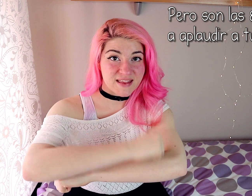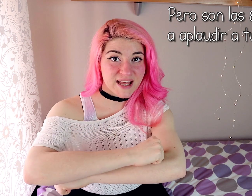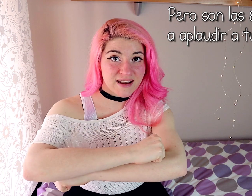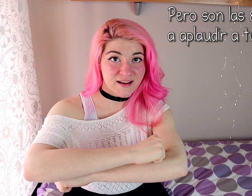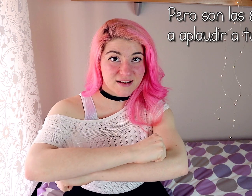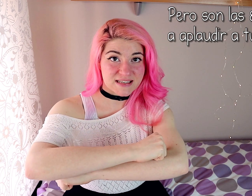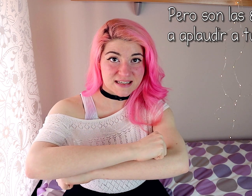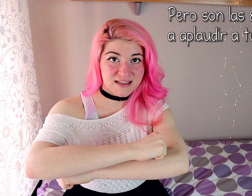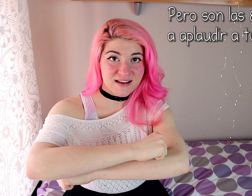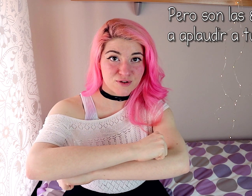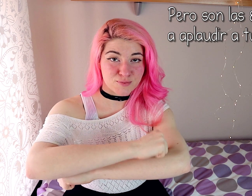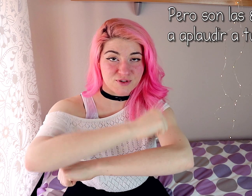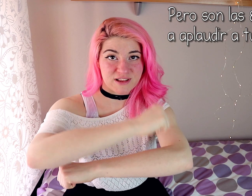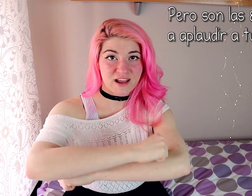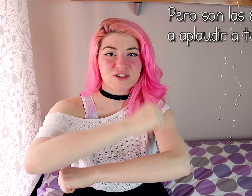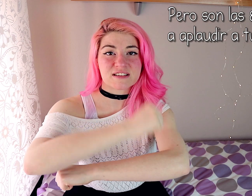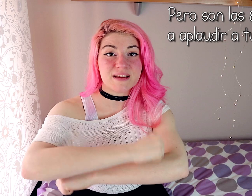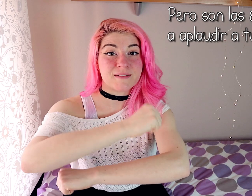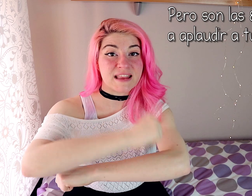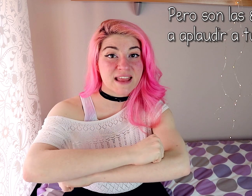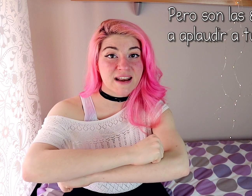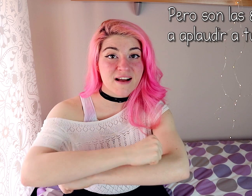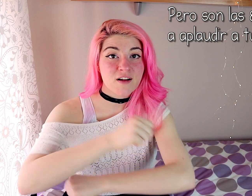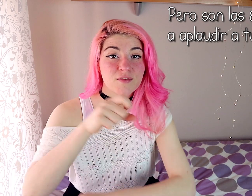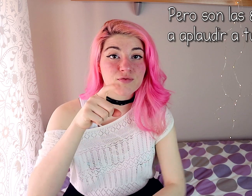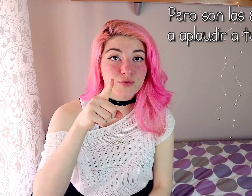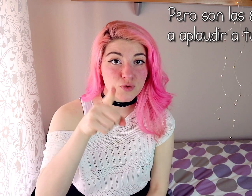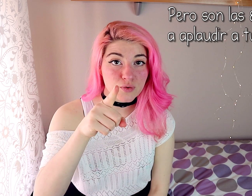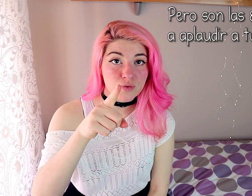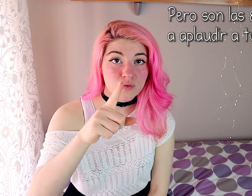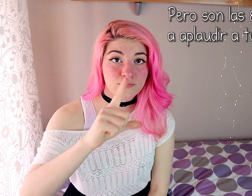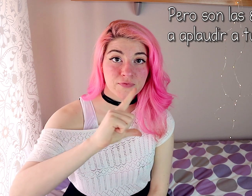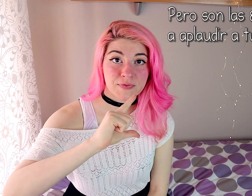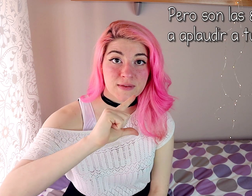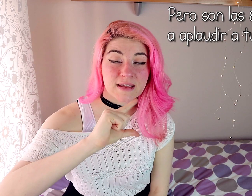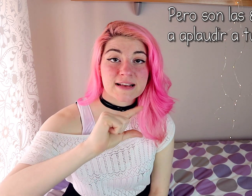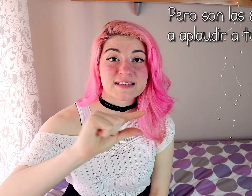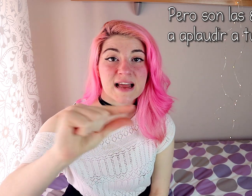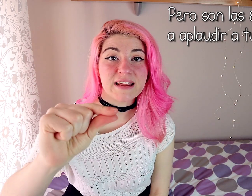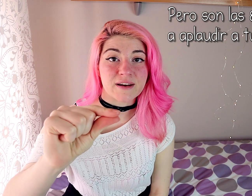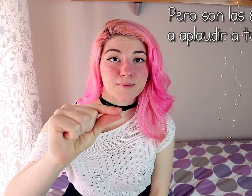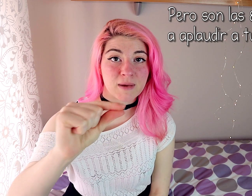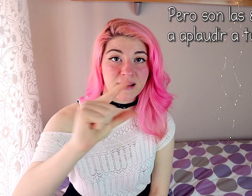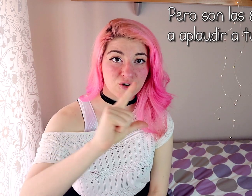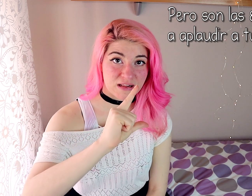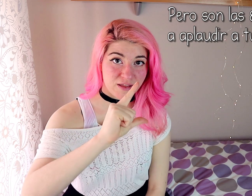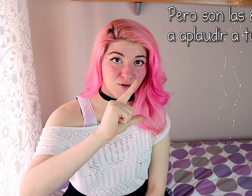Ventana, que es así, con los puños cerrados, así. Ventana. Tú. Salir, ¿vale? Con el dedo